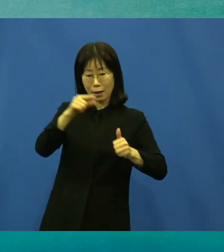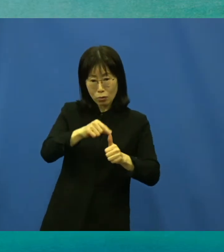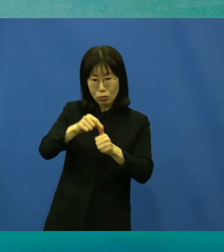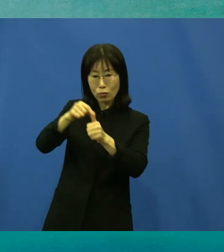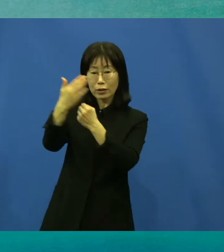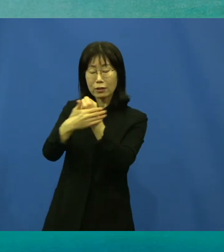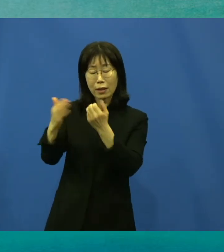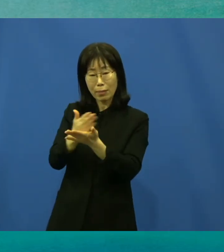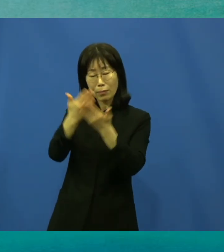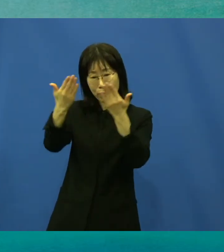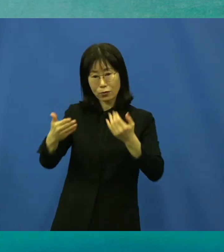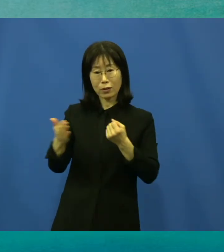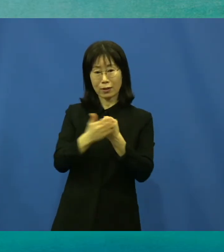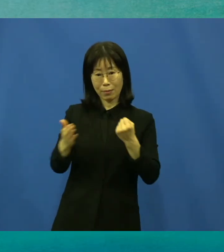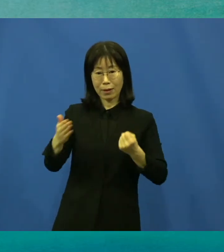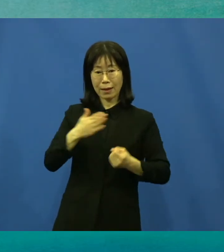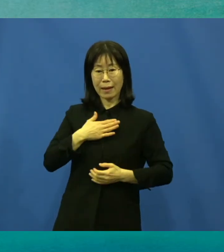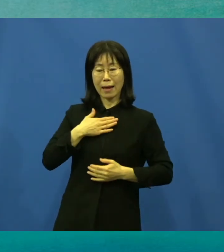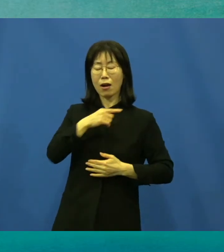도망자에서 헌신자로 바뀝니다.